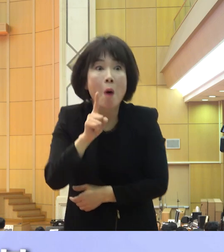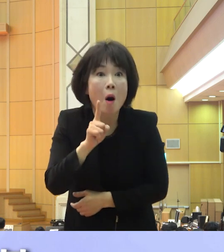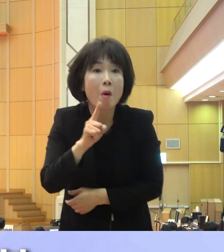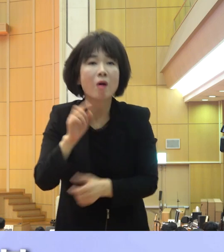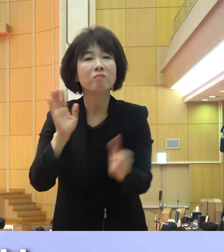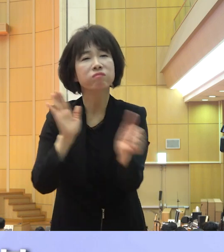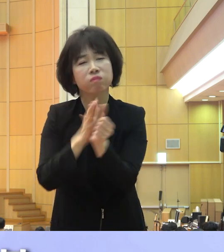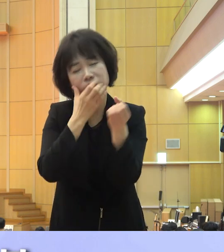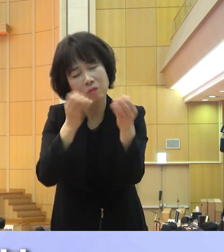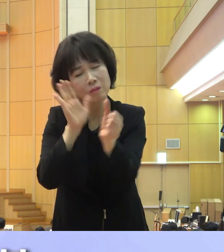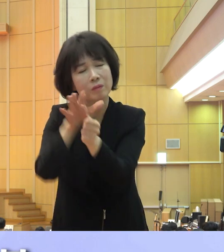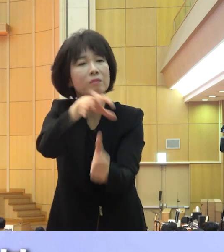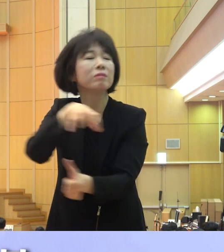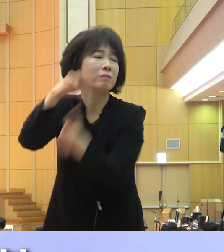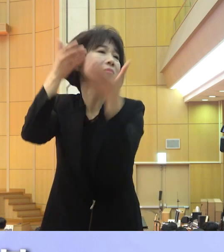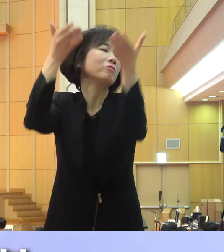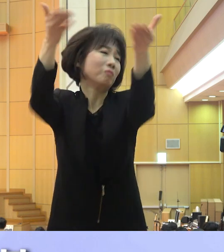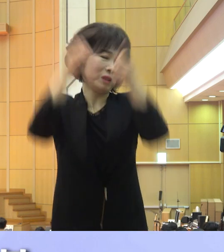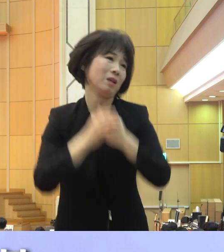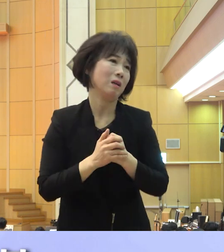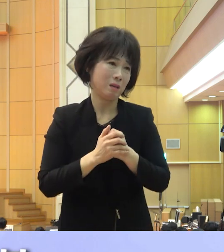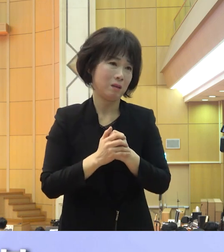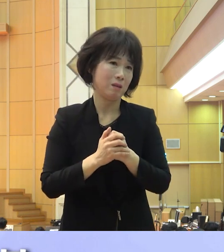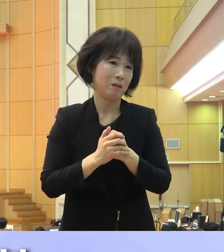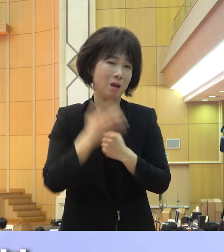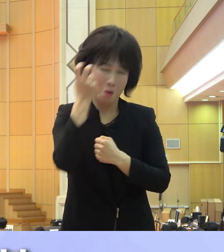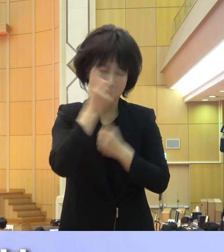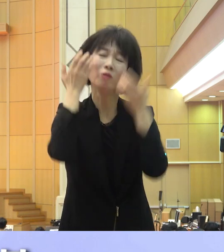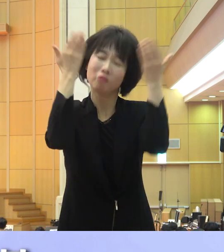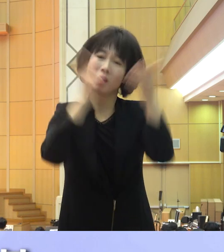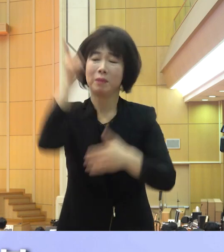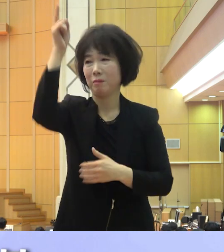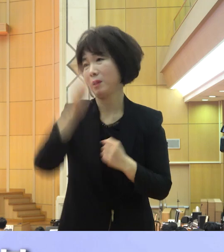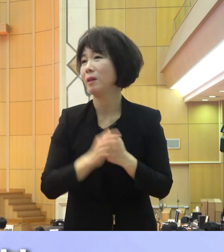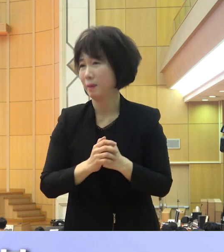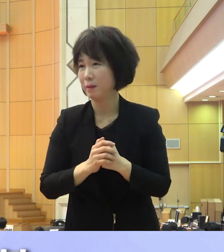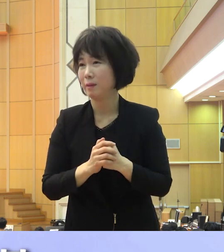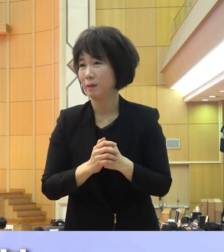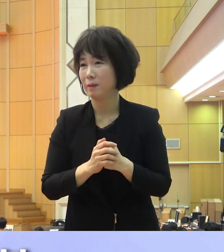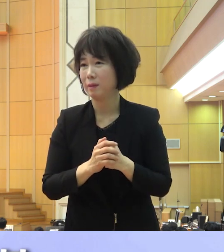된 게 중요한 거예요. 하나님 자녀가 된 것이.